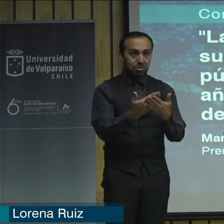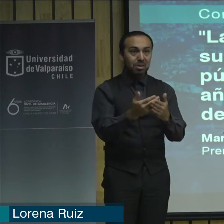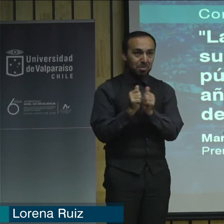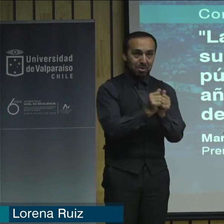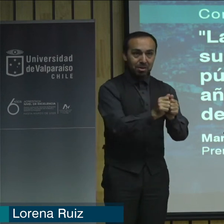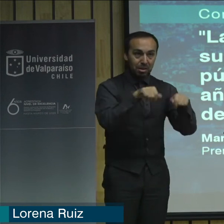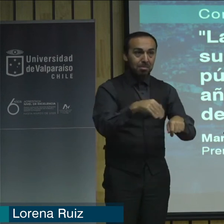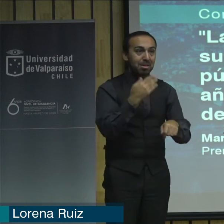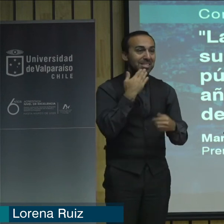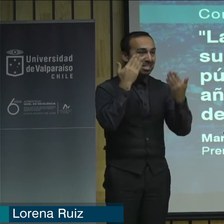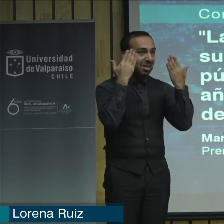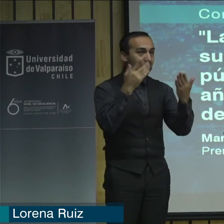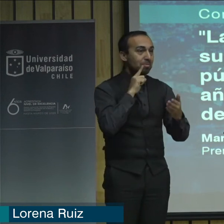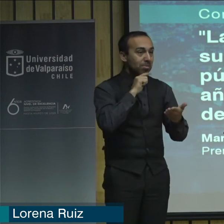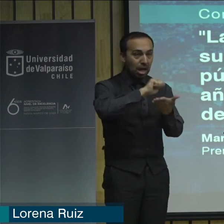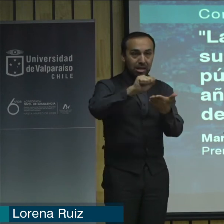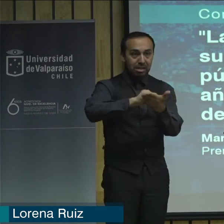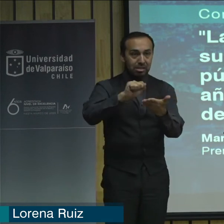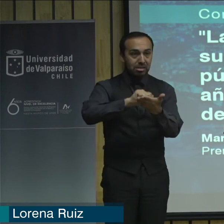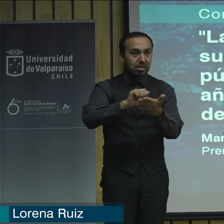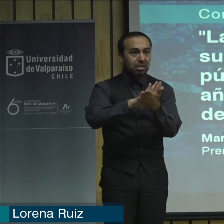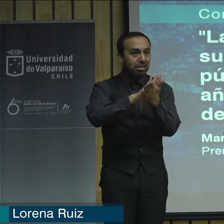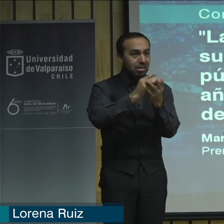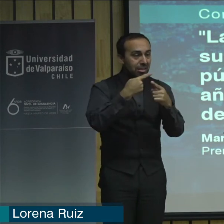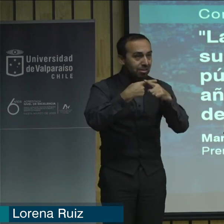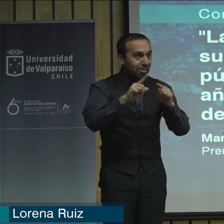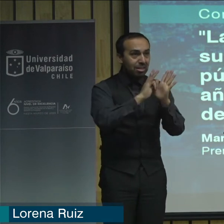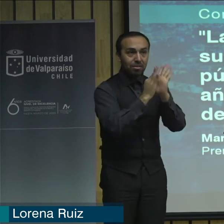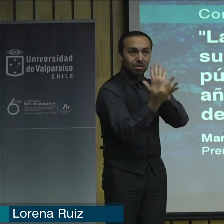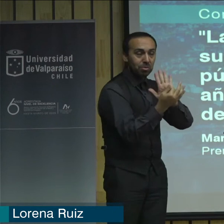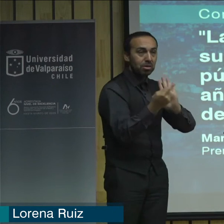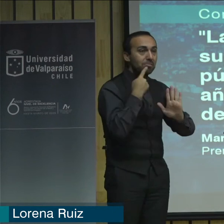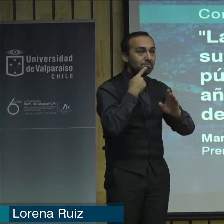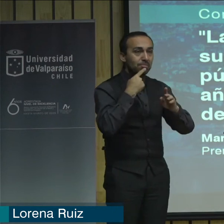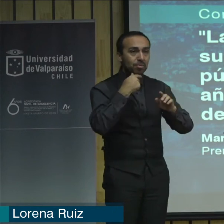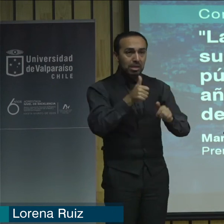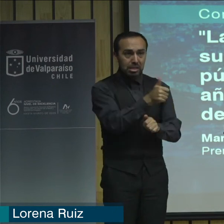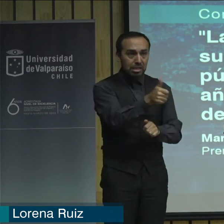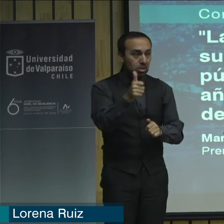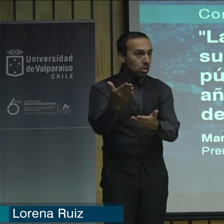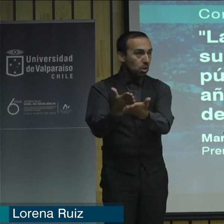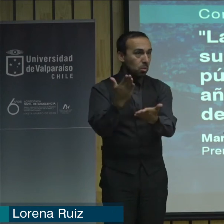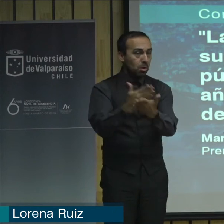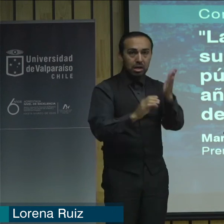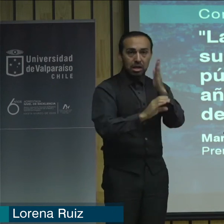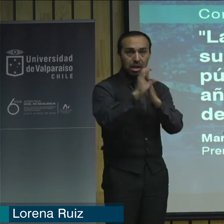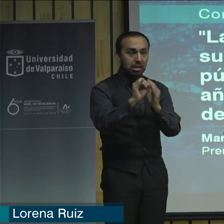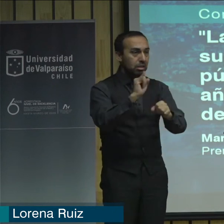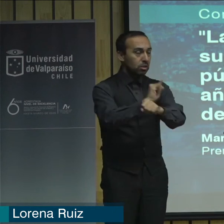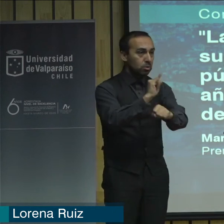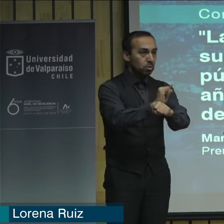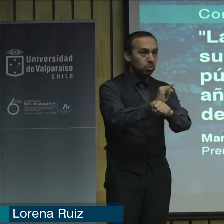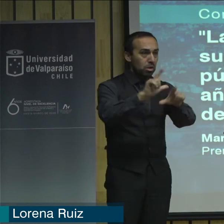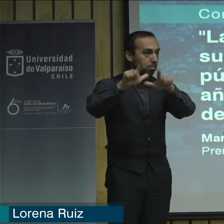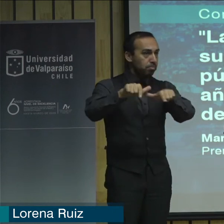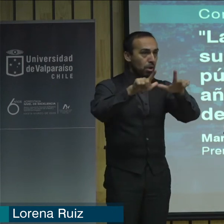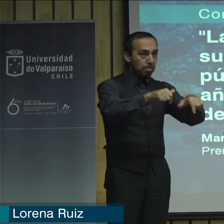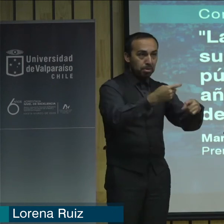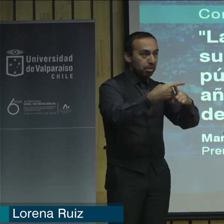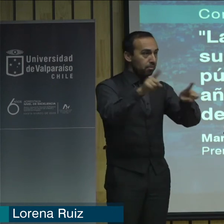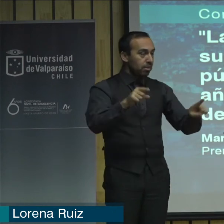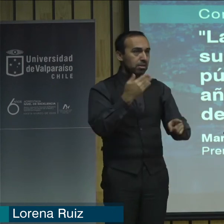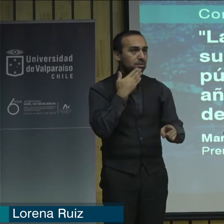saludamos a secretarios y secretarias de facultad directores y directoras de escuelas carreras institutos y departamentos